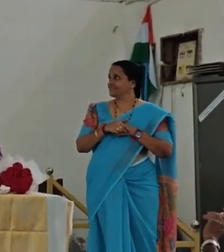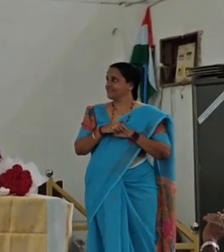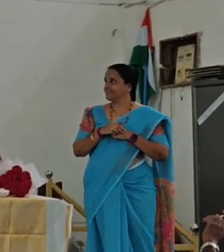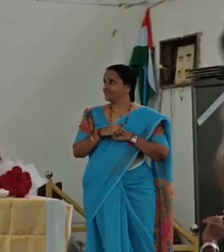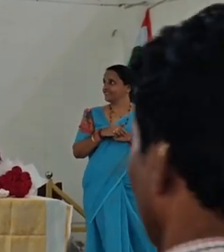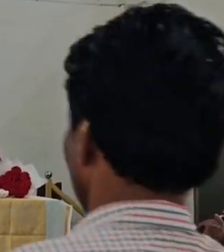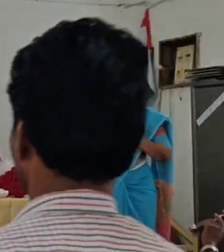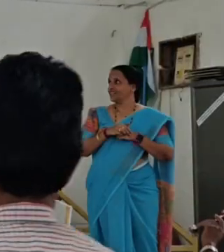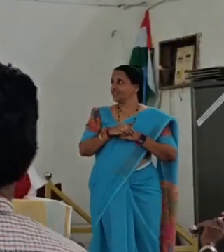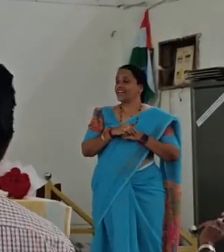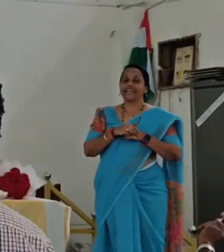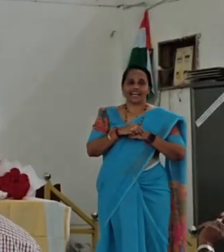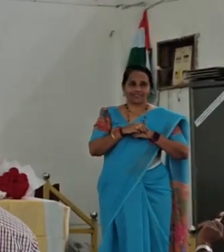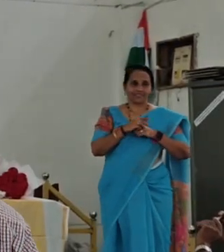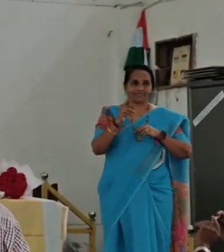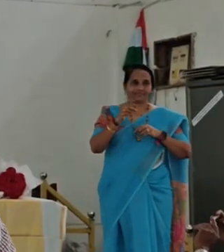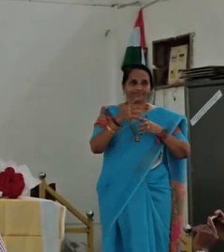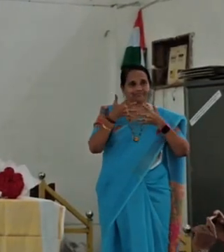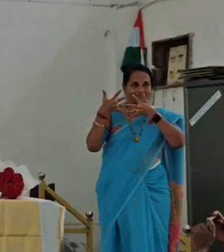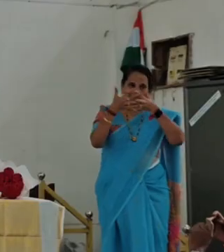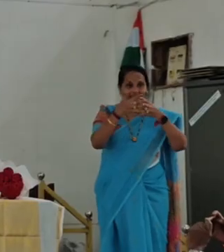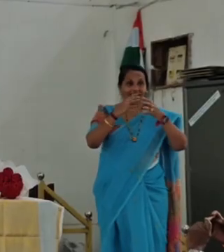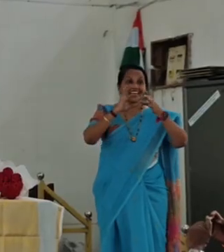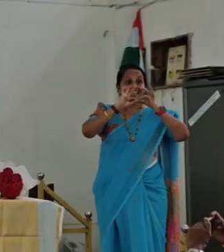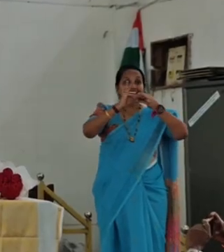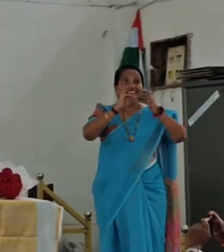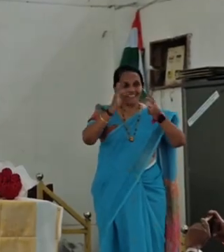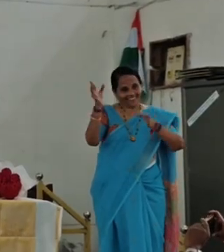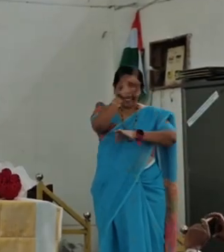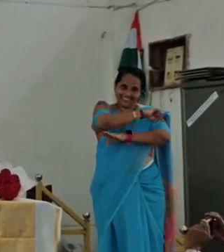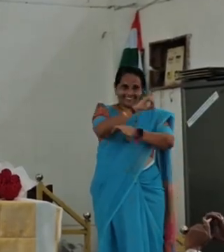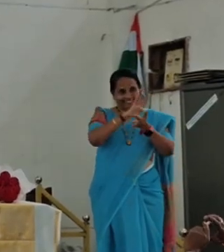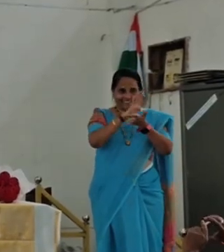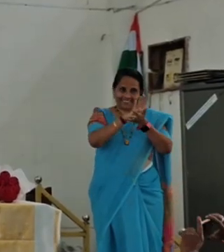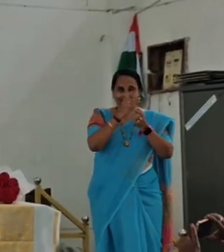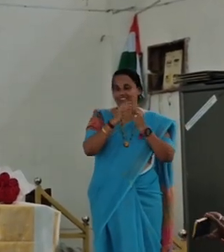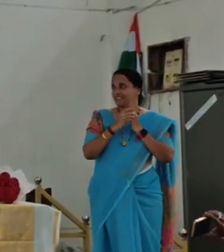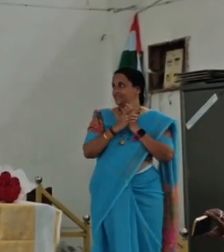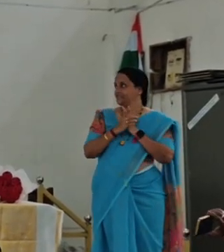ఇంటర్నేషనల్ సైన్ లాంగ్వేజ్, ఇంటర్నేషనల్ డే ఆఫ్ సైన్ లాంగ్వేజ్.